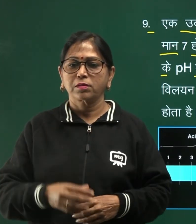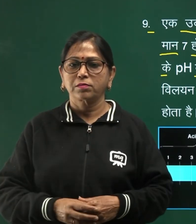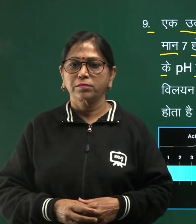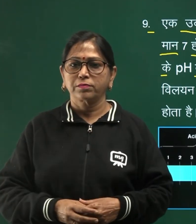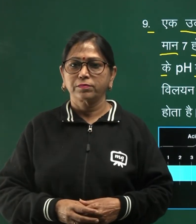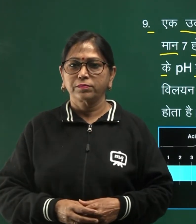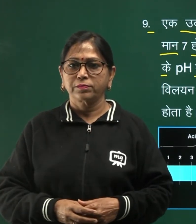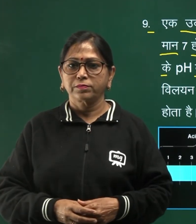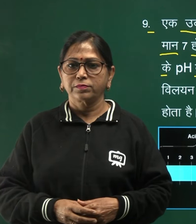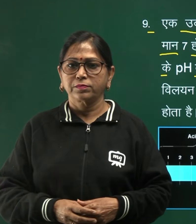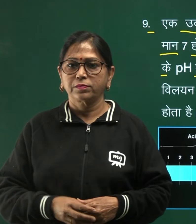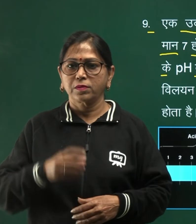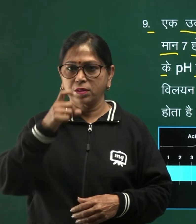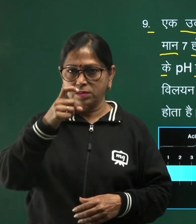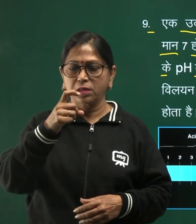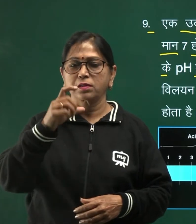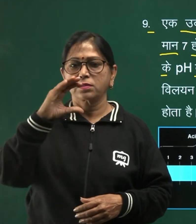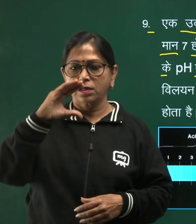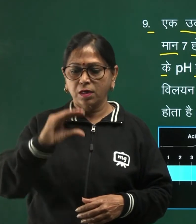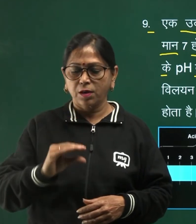फ का मैन